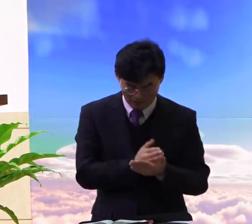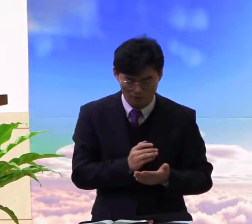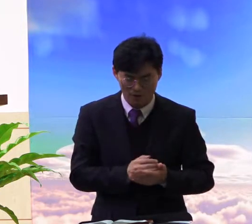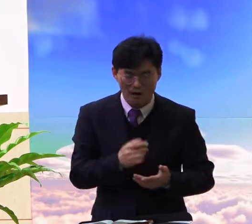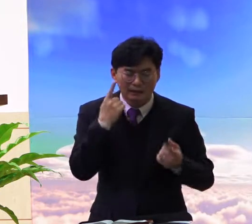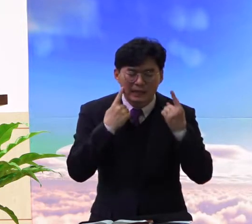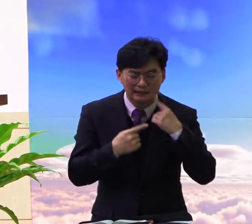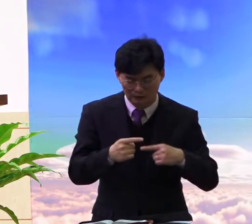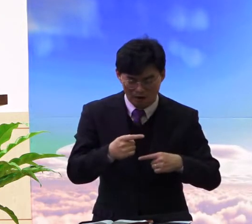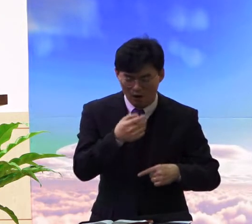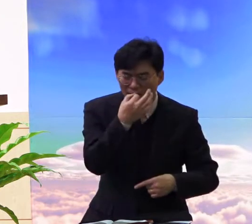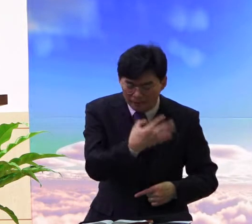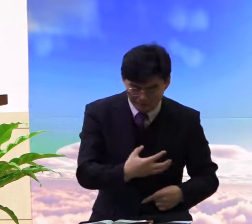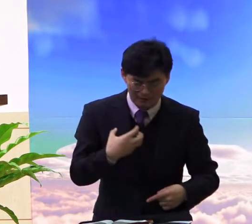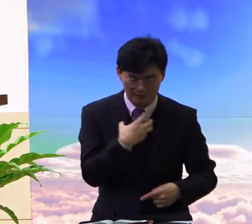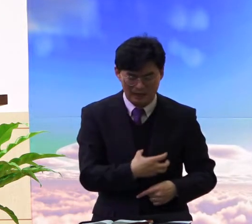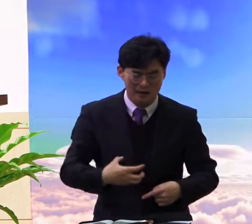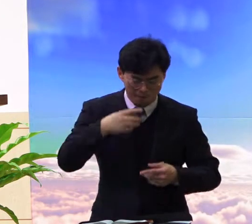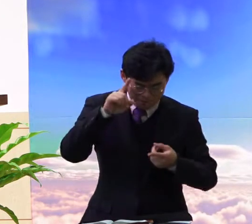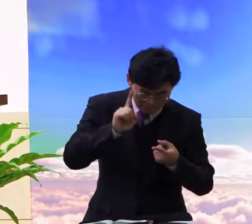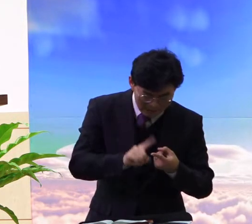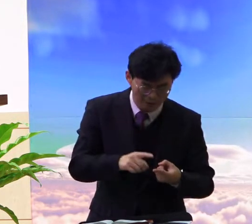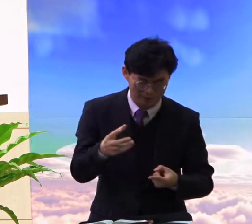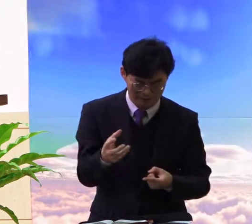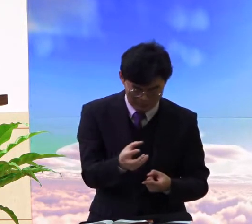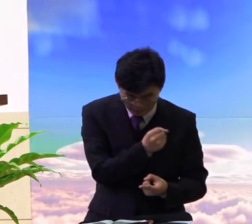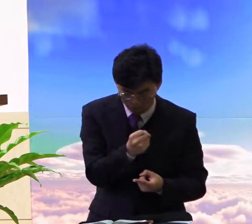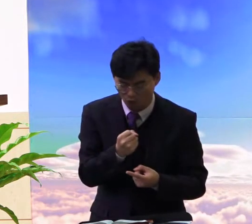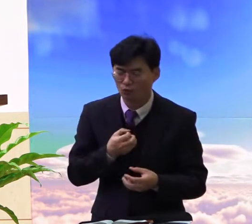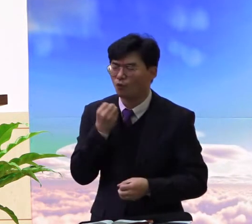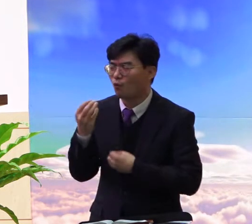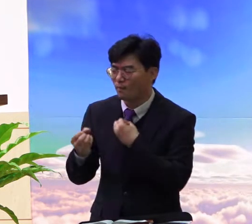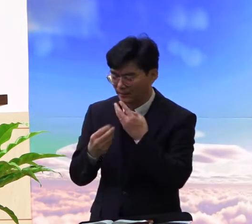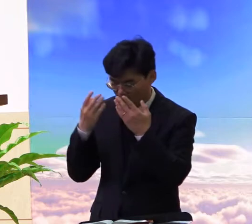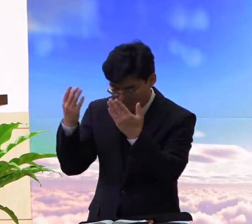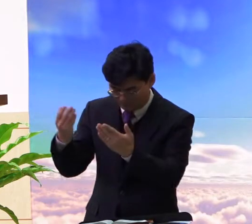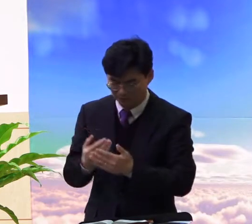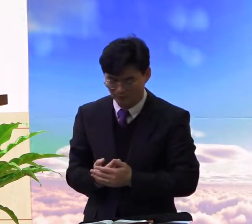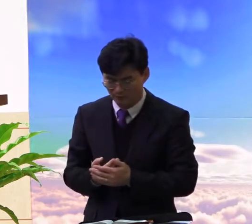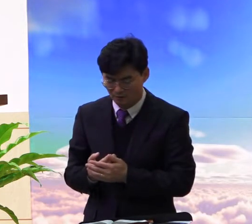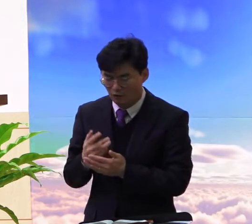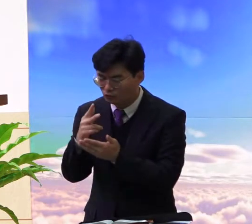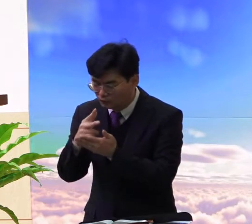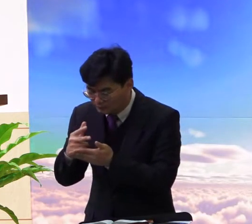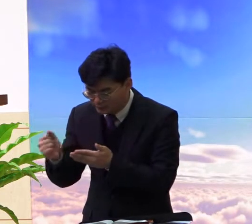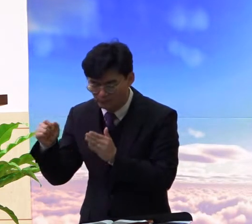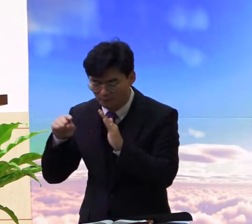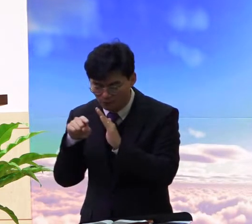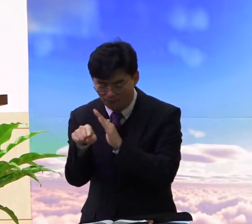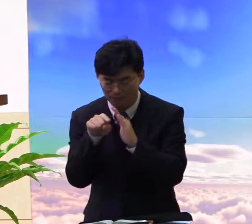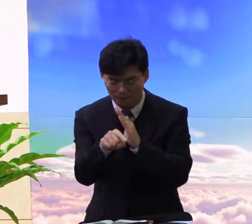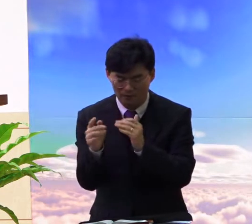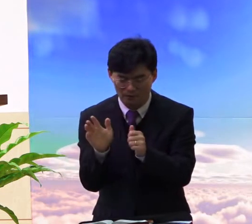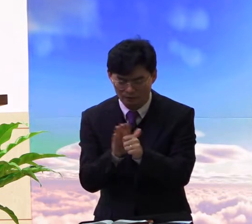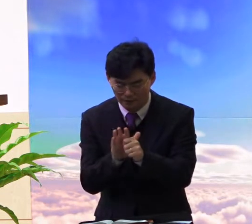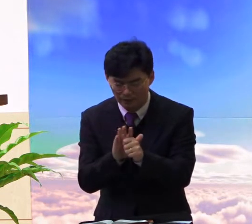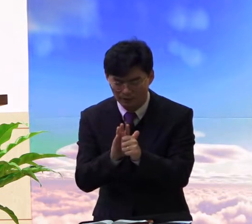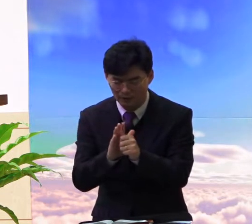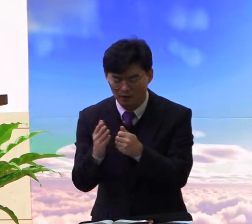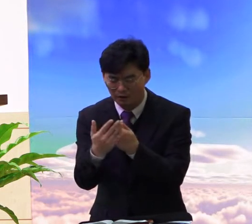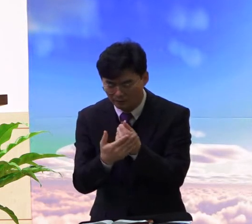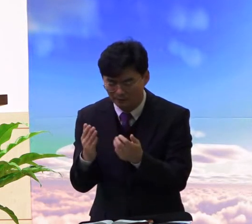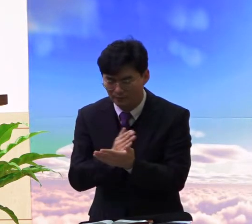가지고 주님께로 나아가게 하여 주시옵소서. 주님, 위로하여 주시옵시고 우리를 회복시켜 주시고 우리를 통해서 하나님의